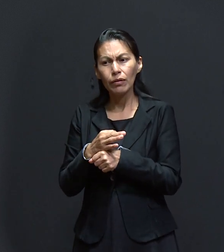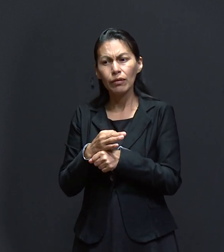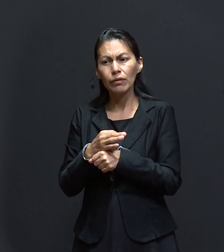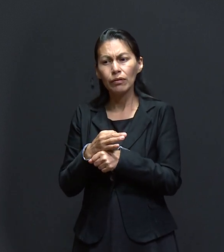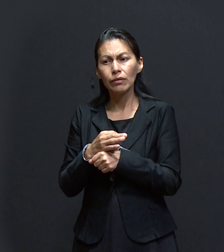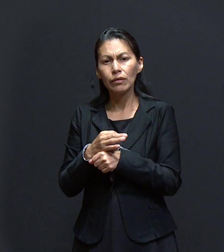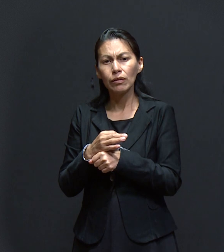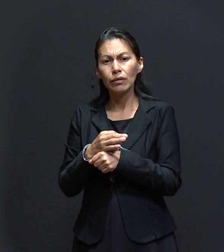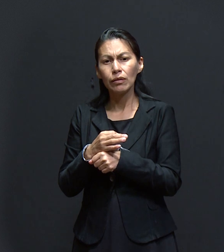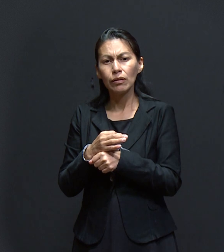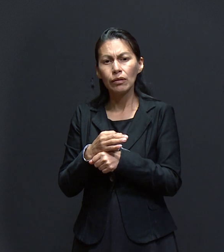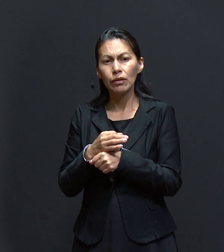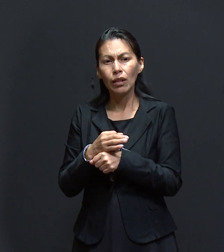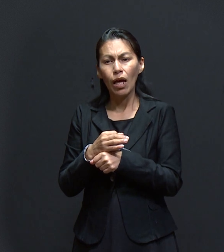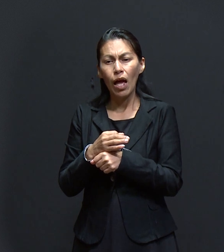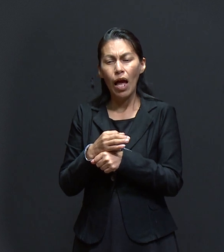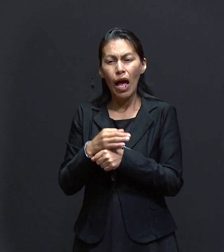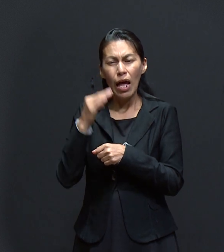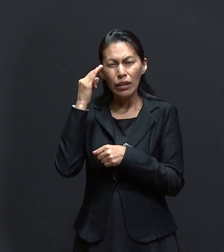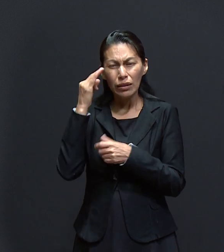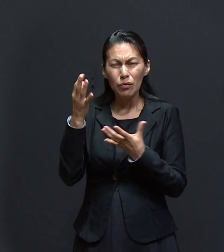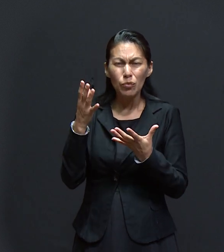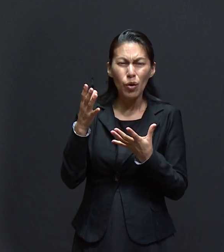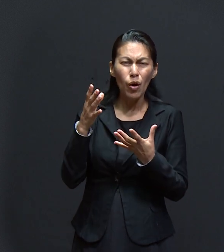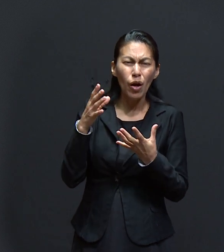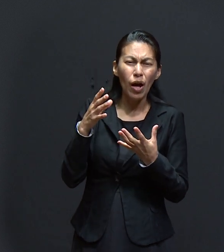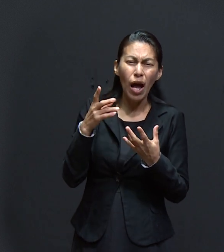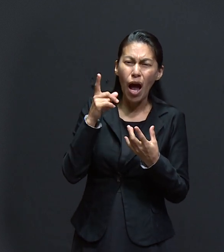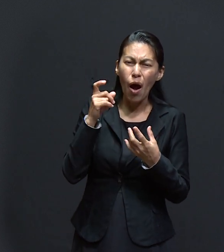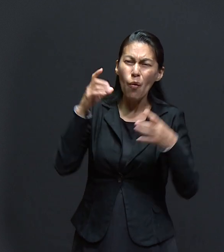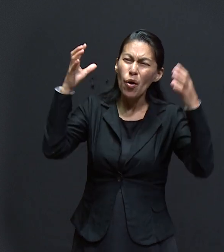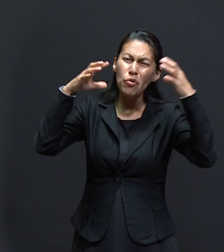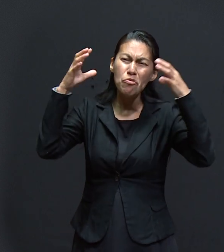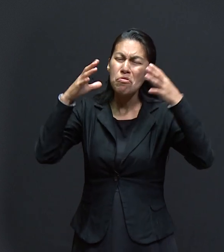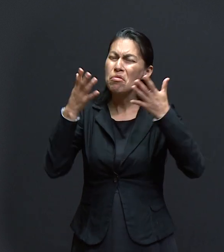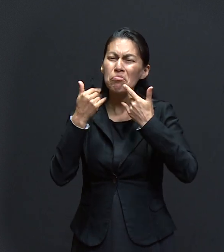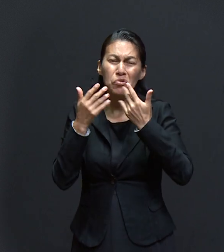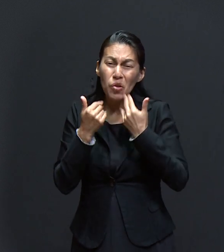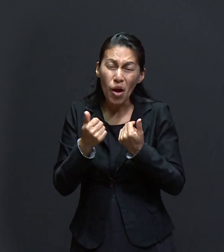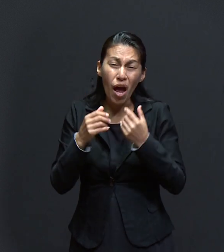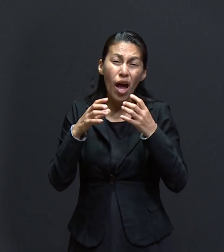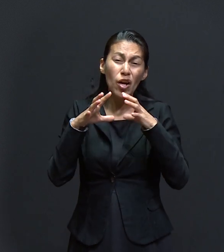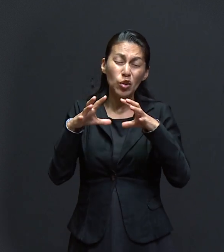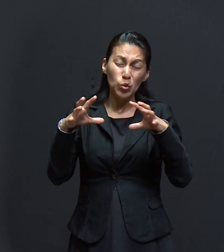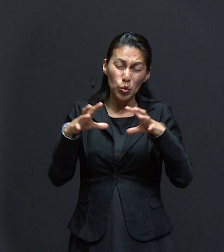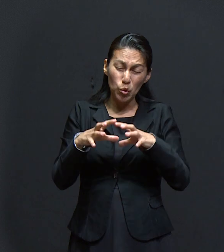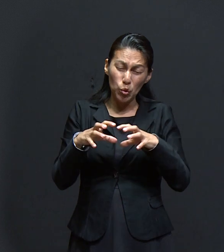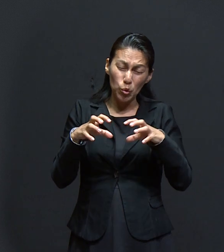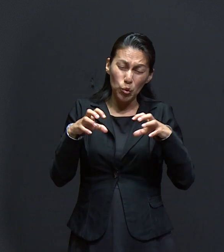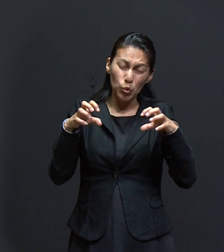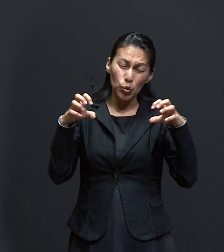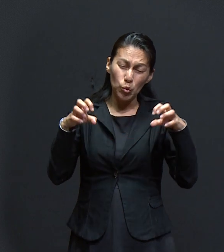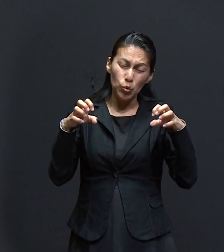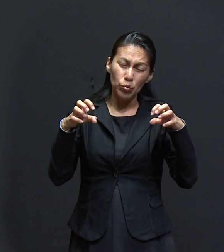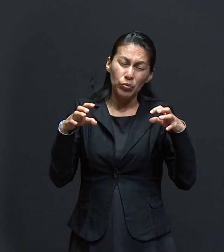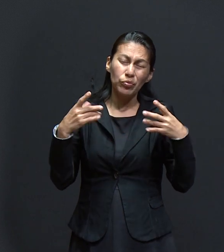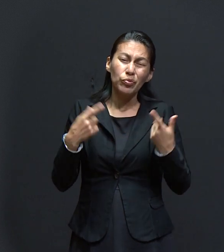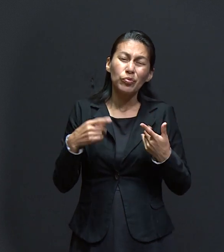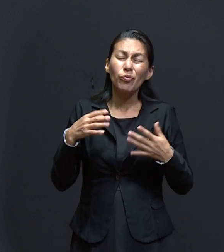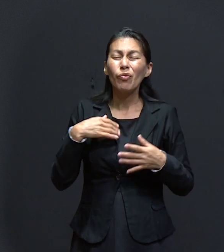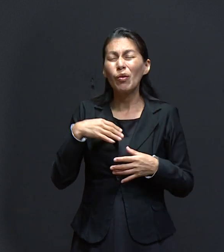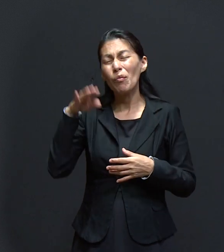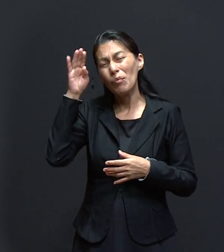que ahorita en tiempo de sequía cuando hay falta de agua de lluvia